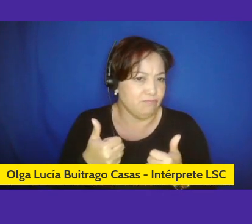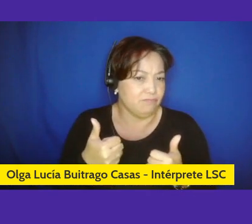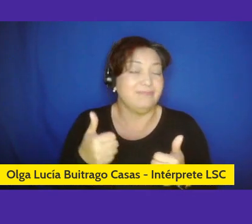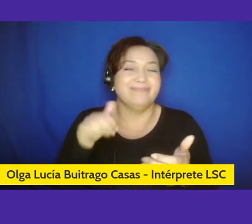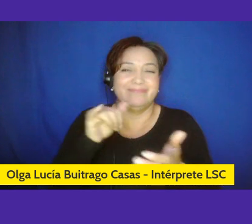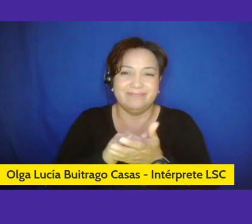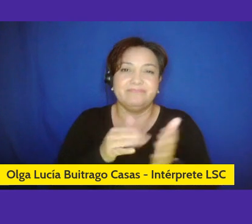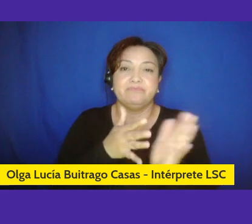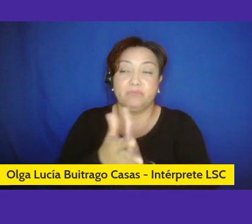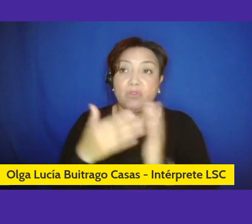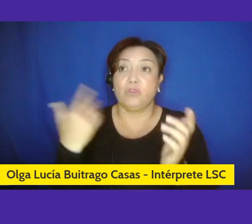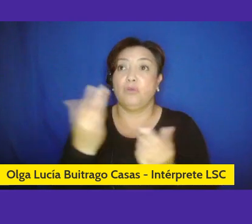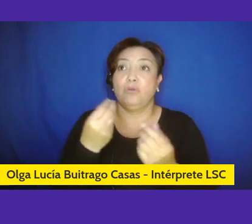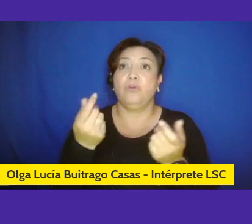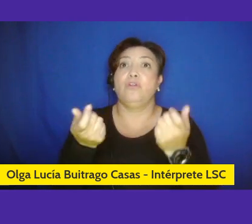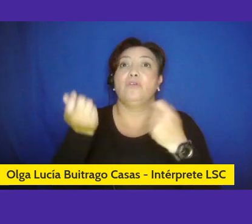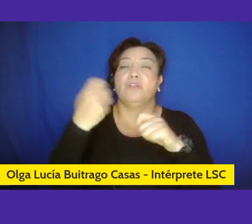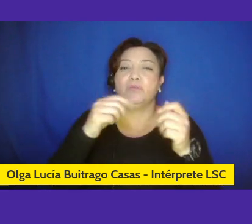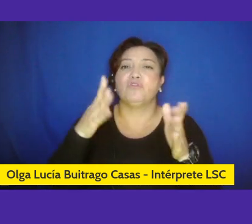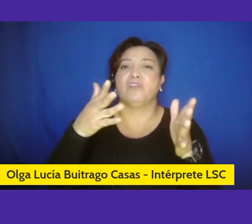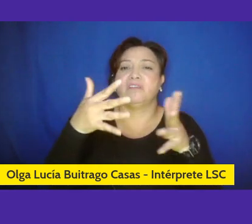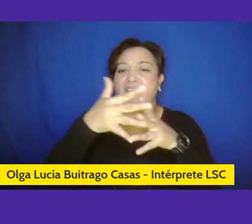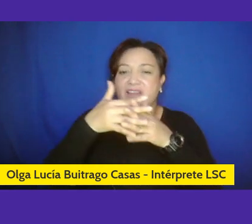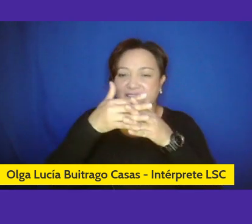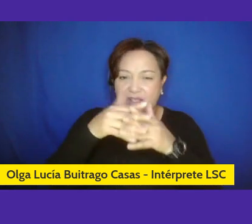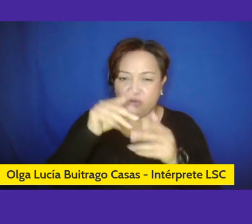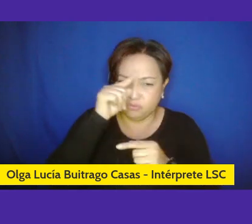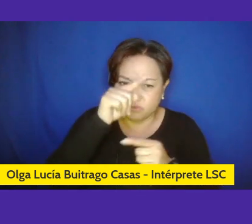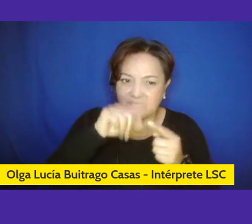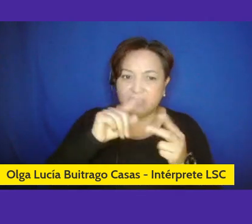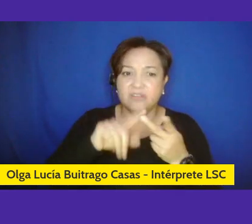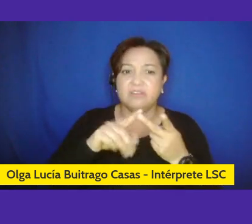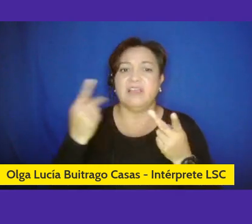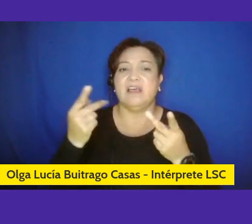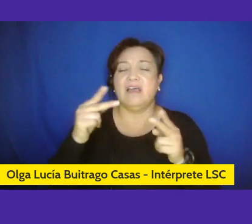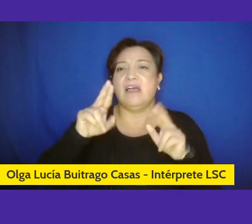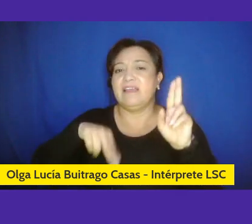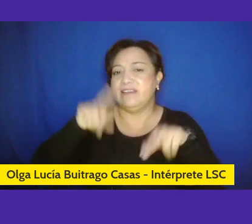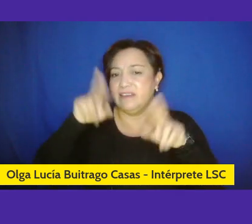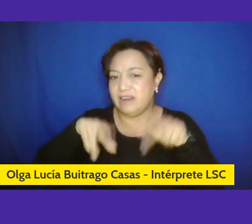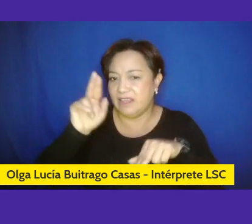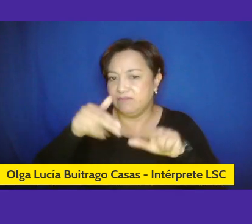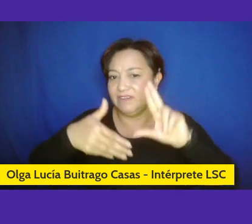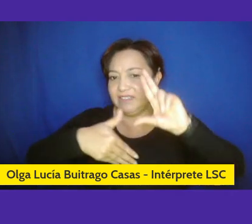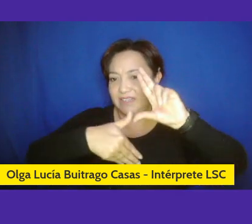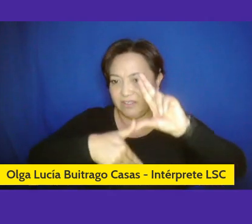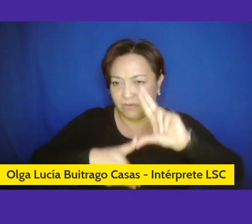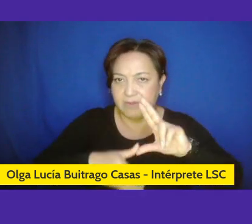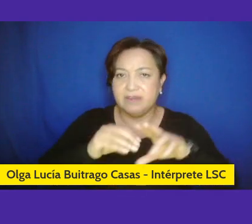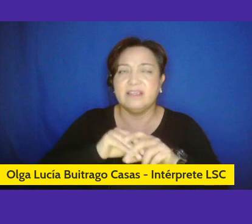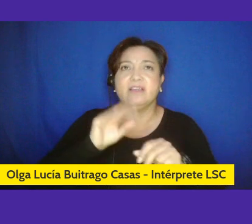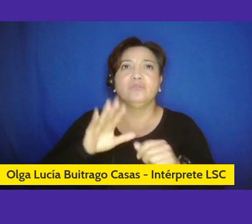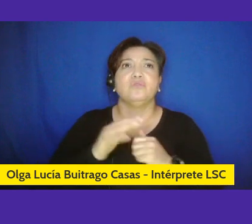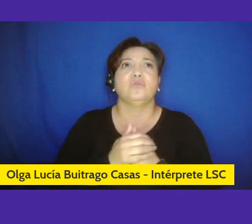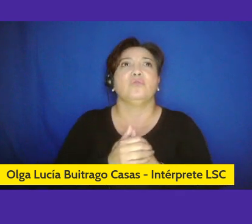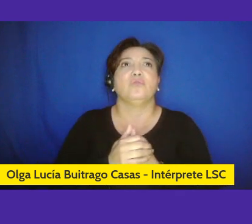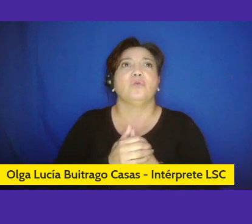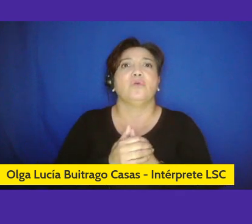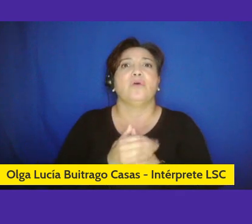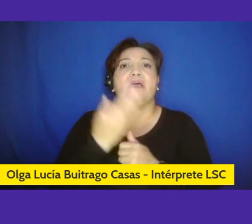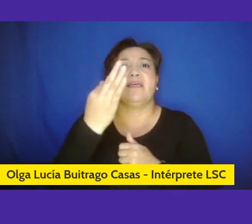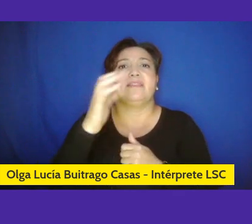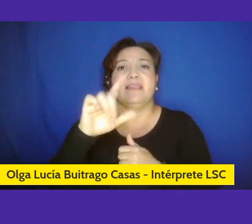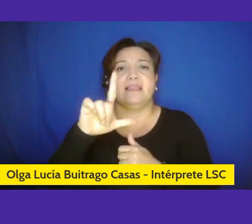la hemos vendido a Lionsgate en Estados Unidos, la tuvo Netflix en Latinoamérica, Telefe, lo que es Telefe